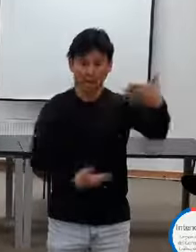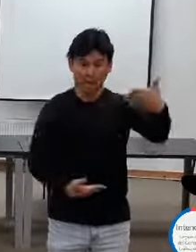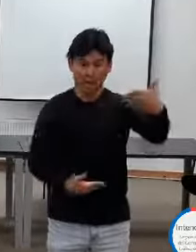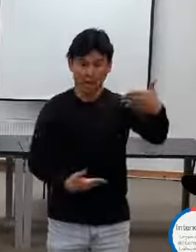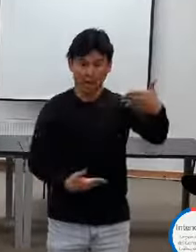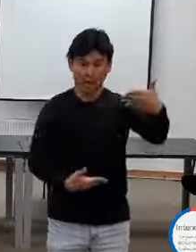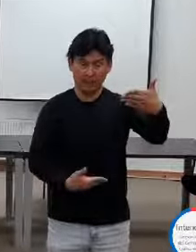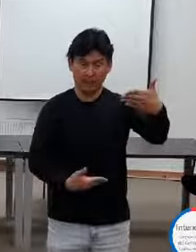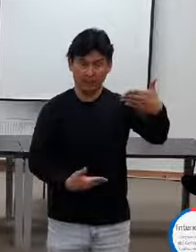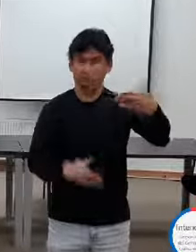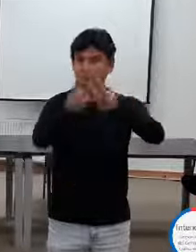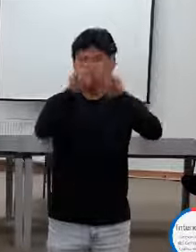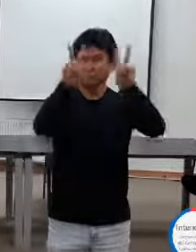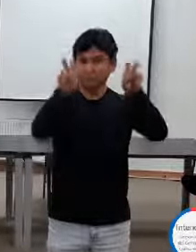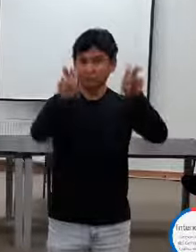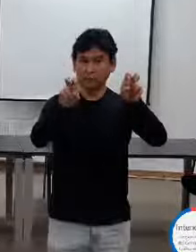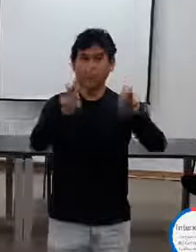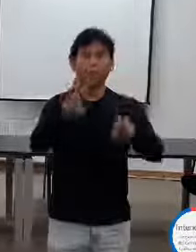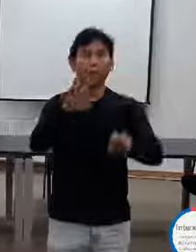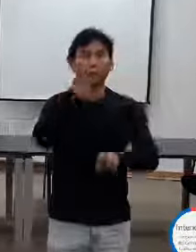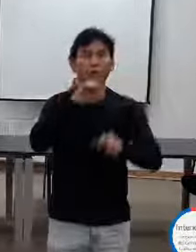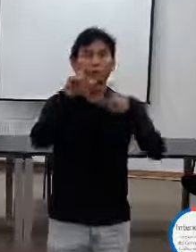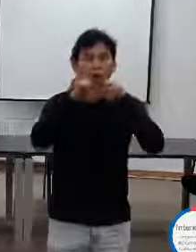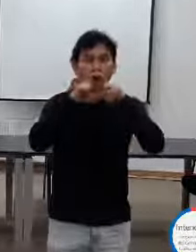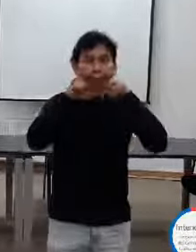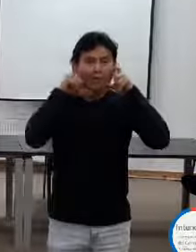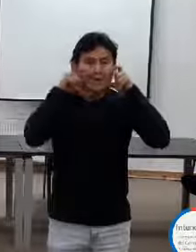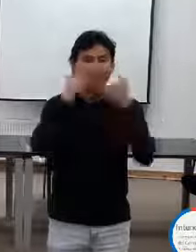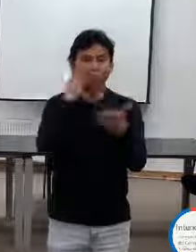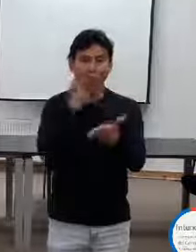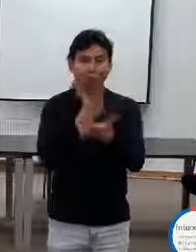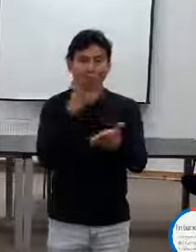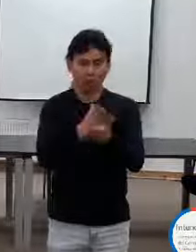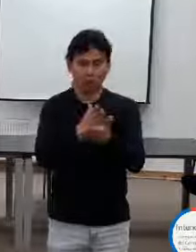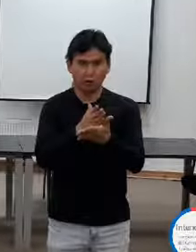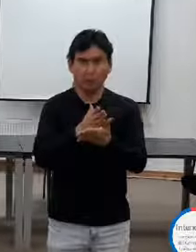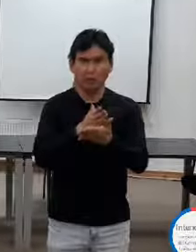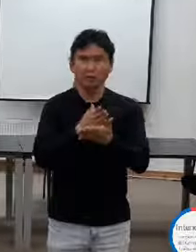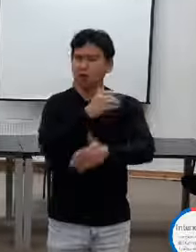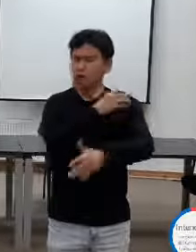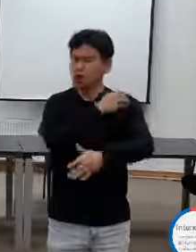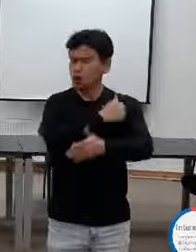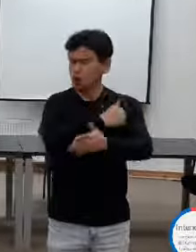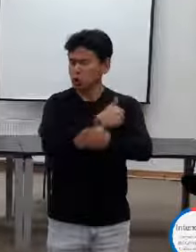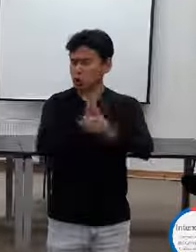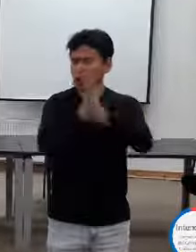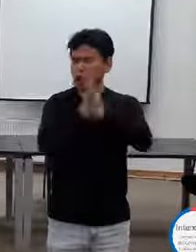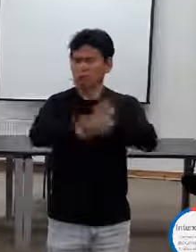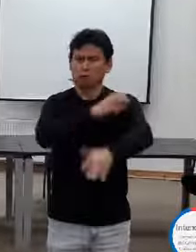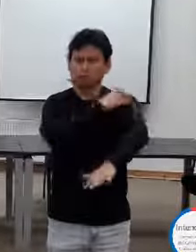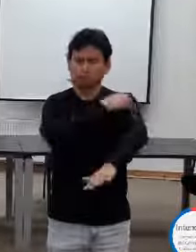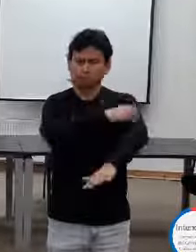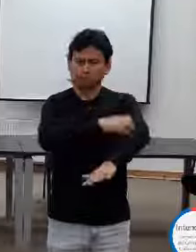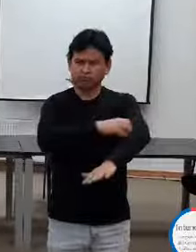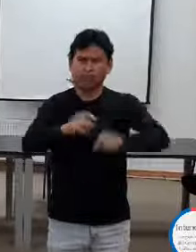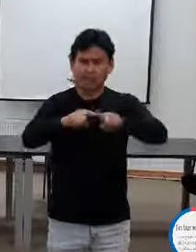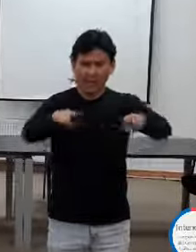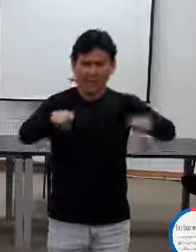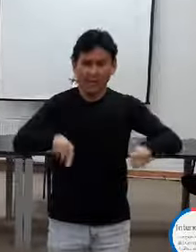el uso obligatorio de mascarillas para toda la población en todos los